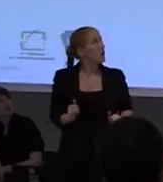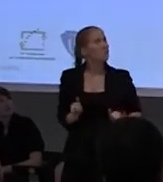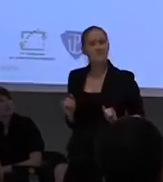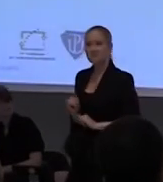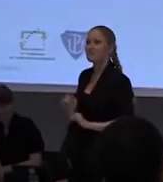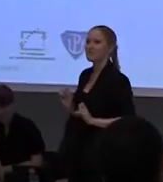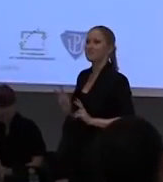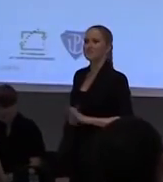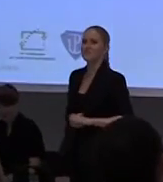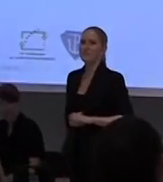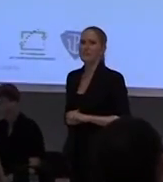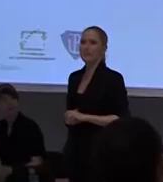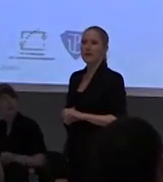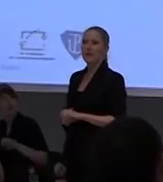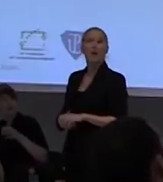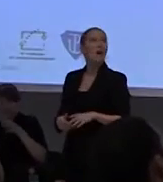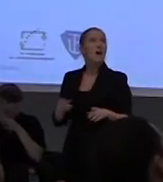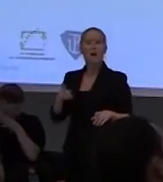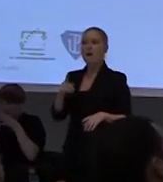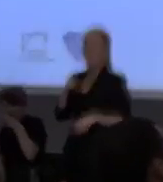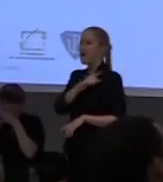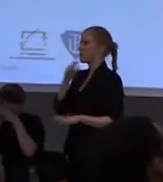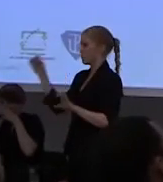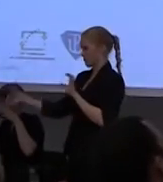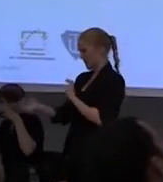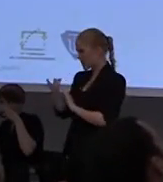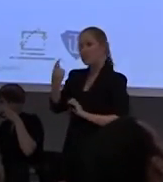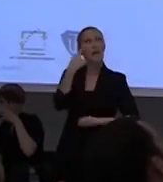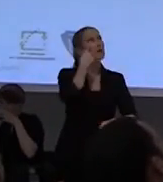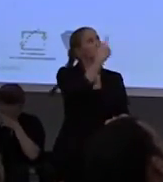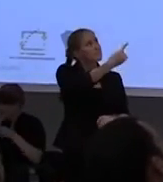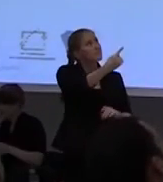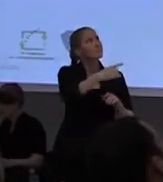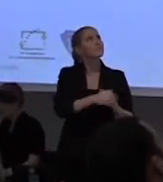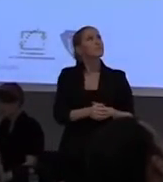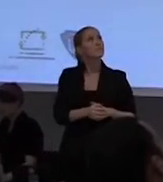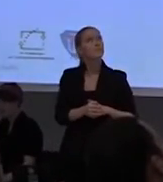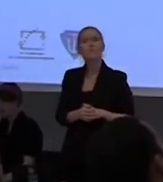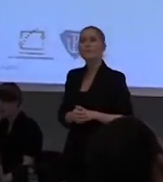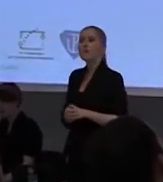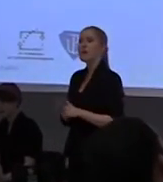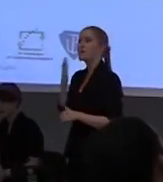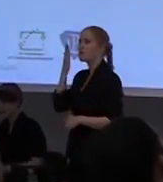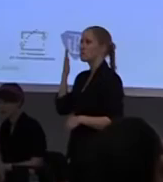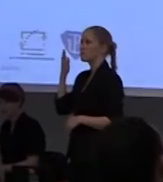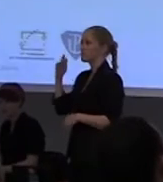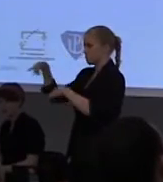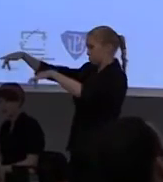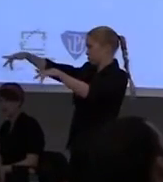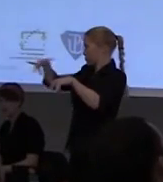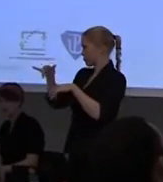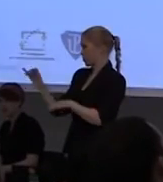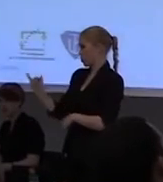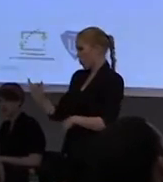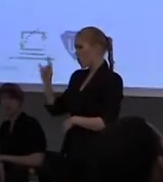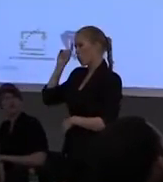funguje, tak nám řekne asi to, že všichni nebo 98% účastníků našeho dnešního setkání ví,